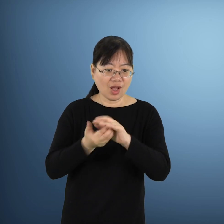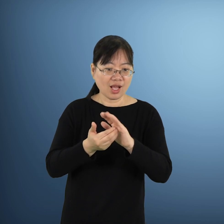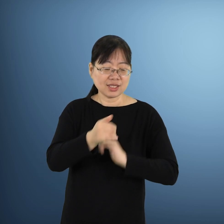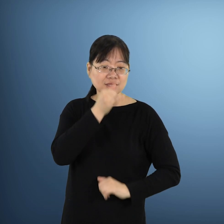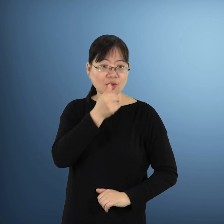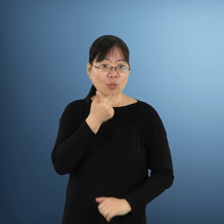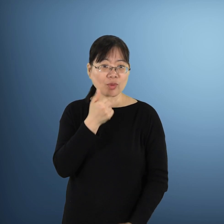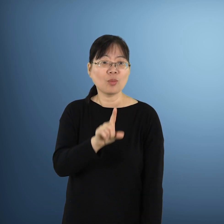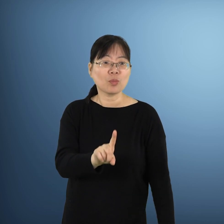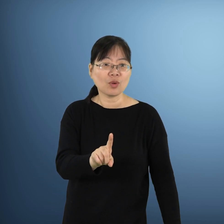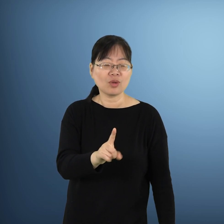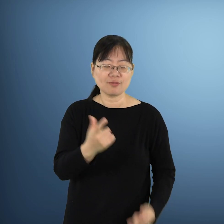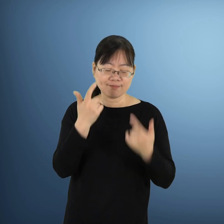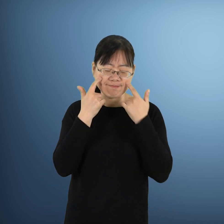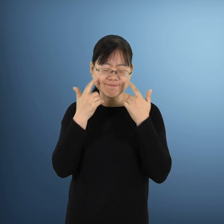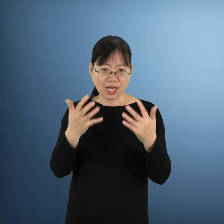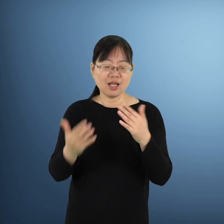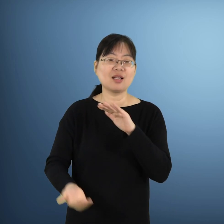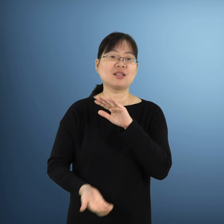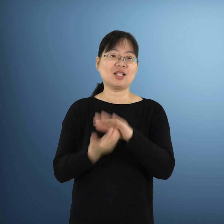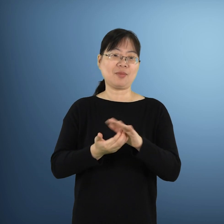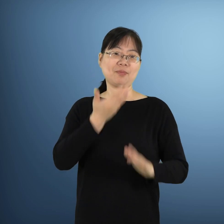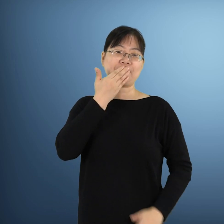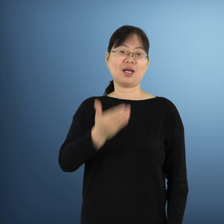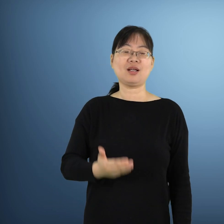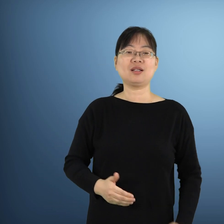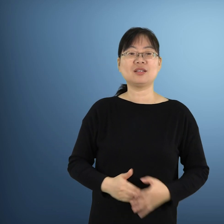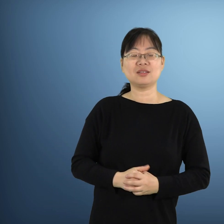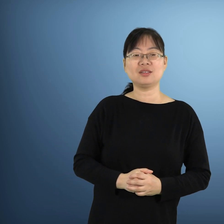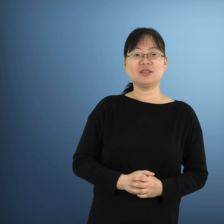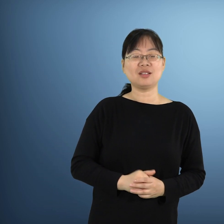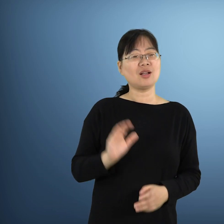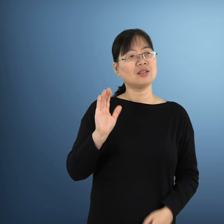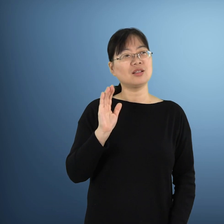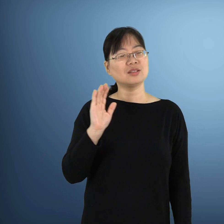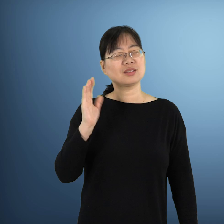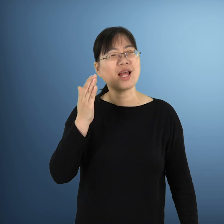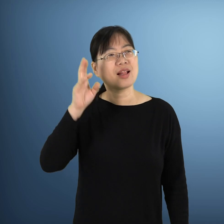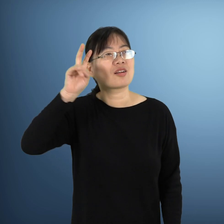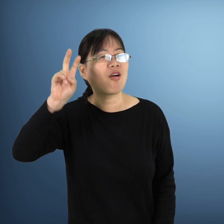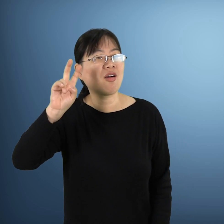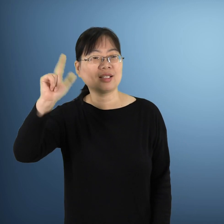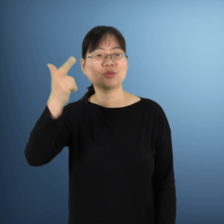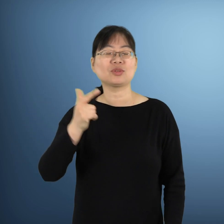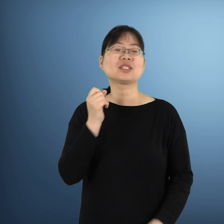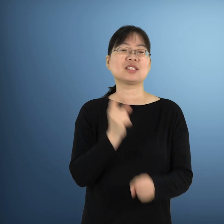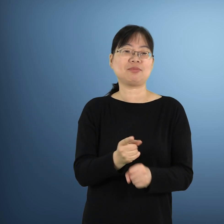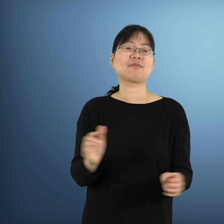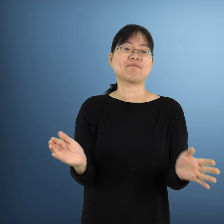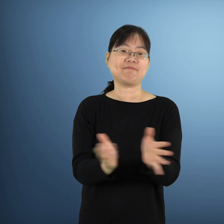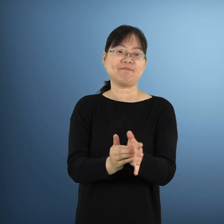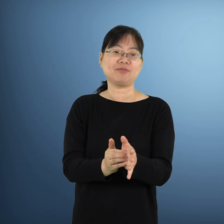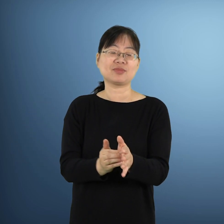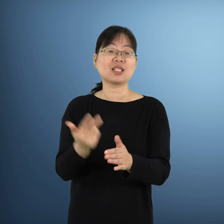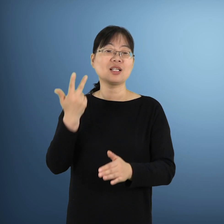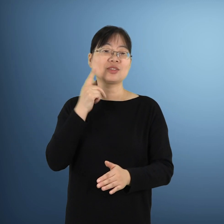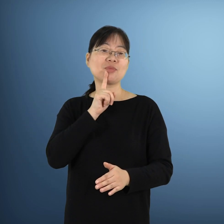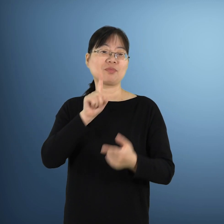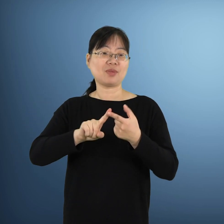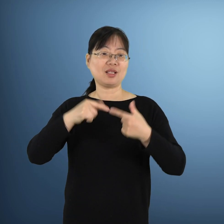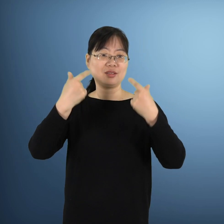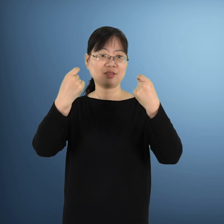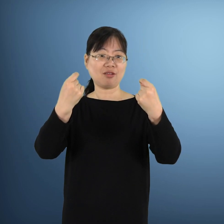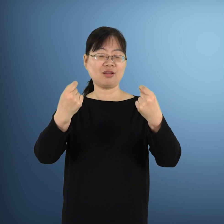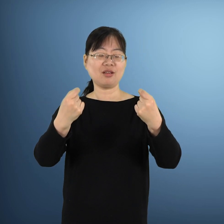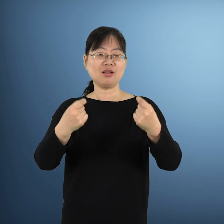안 될 겁니까? 성취된 거라 말이에요. 될 것도 아니고 된 거라 말이에요. 지난주